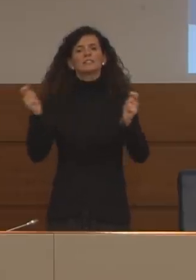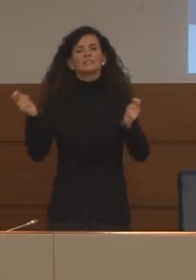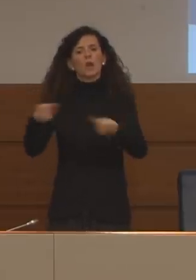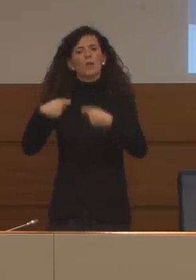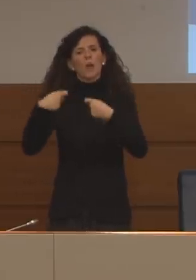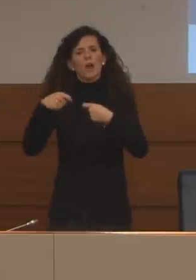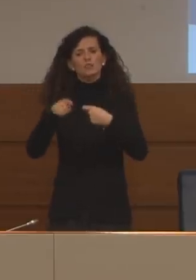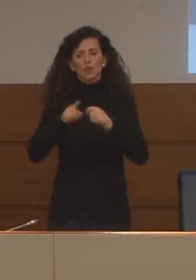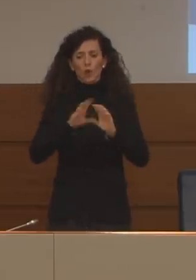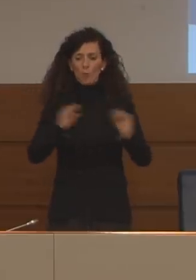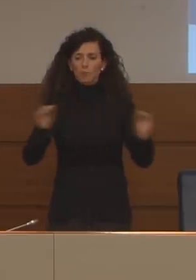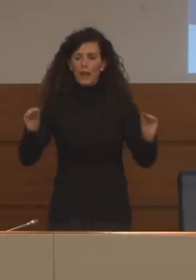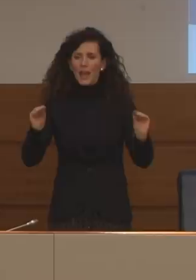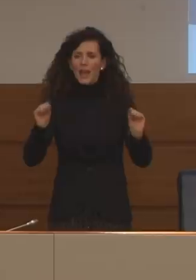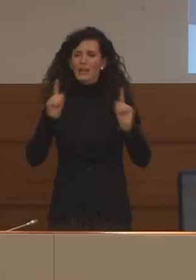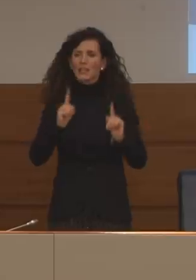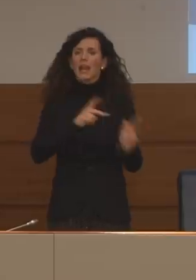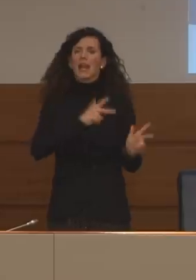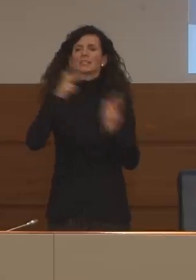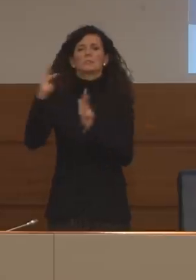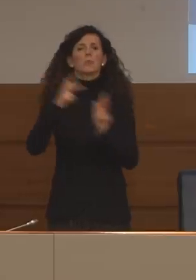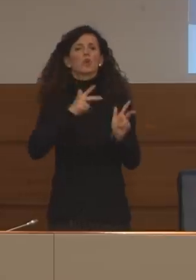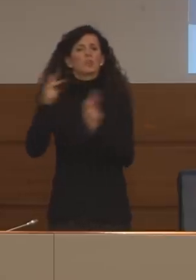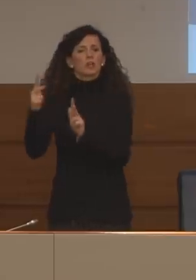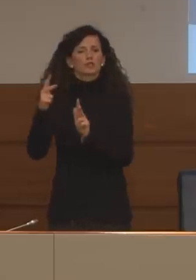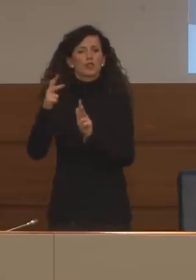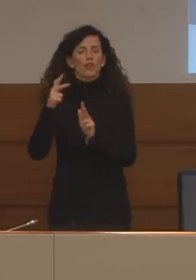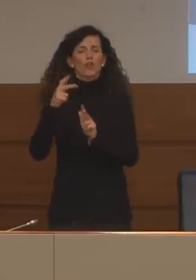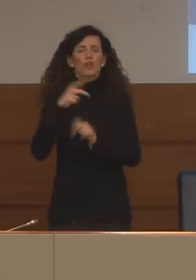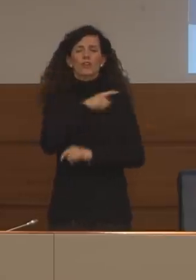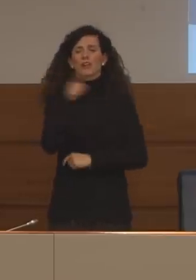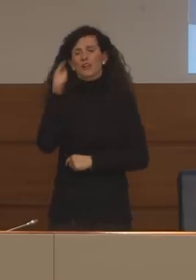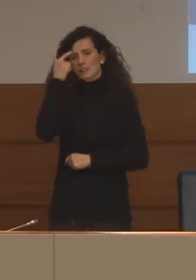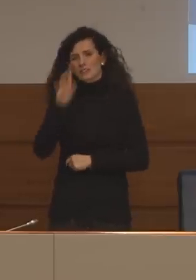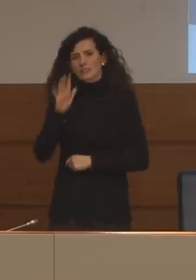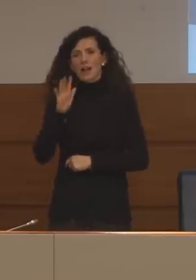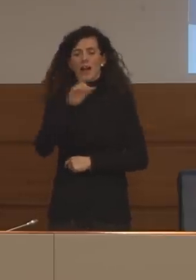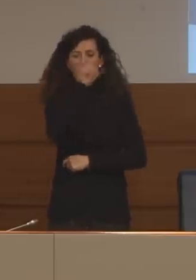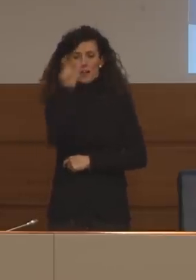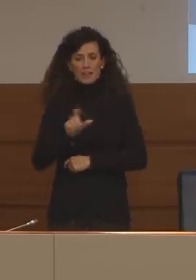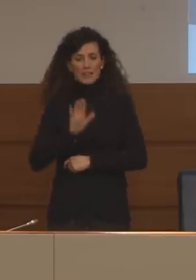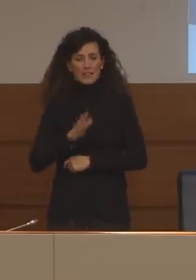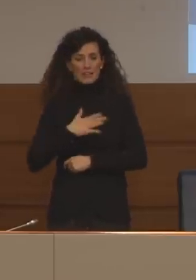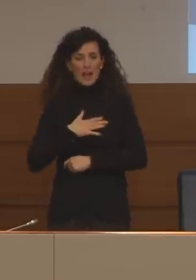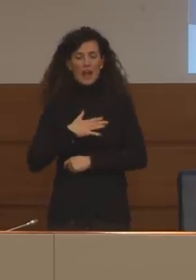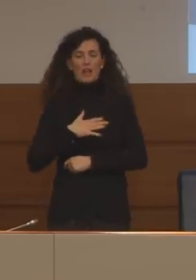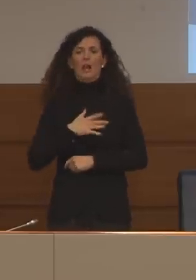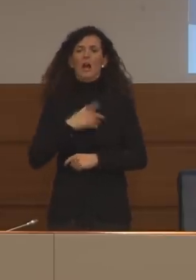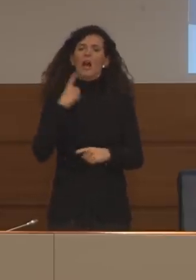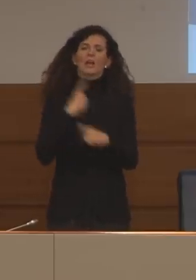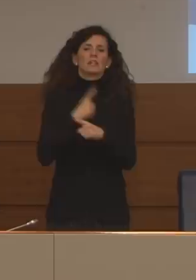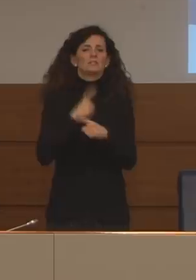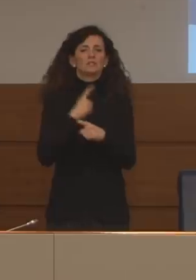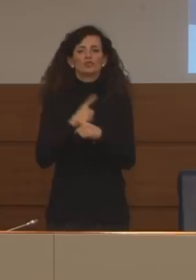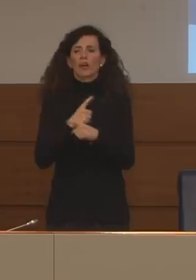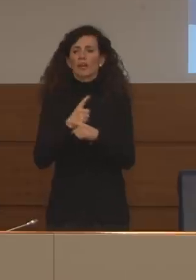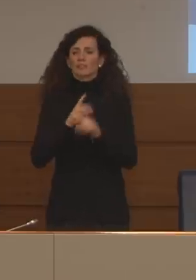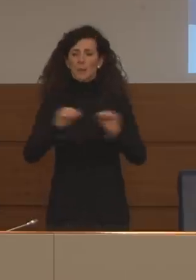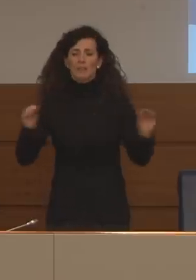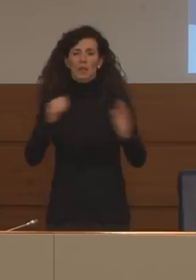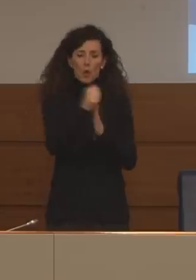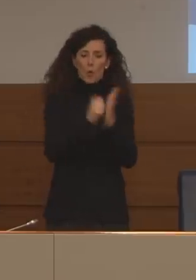all'esportazione sapete che nel nostro paese c'è un'esigenza di materiali guanti